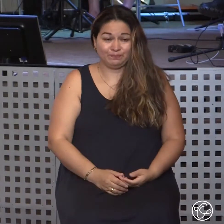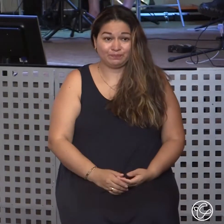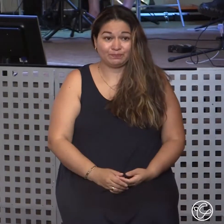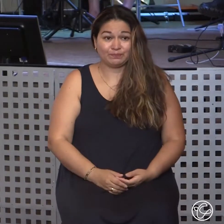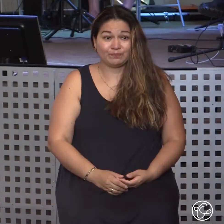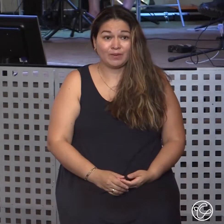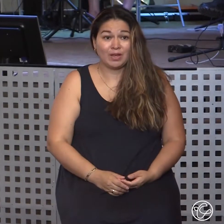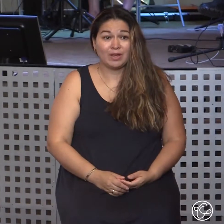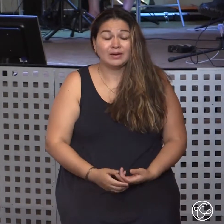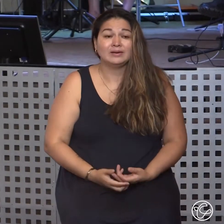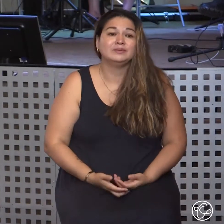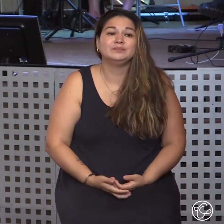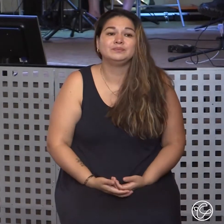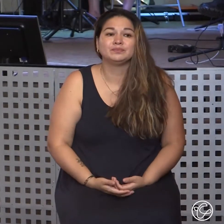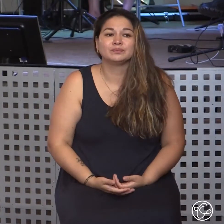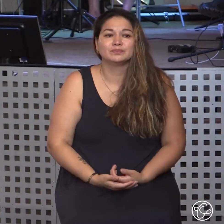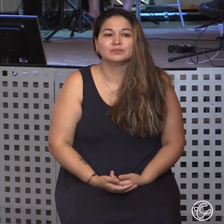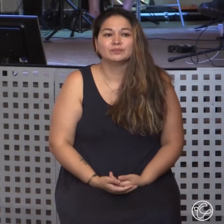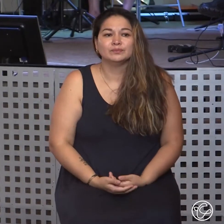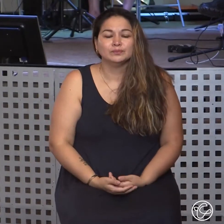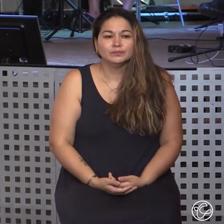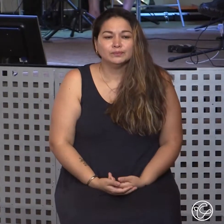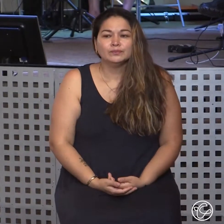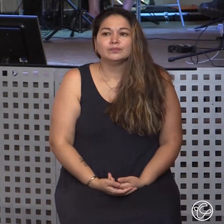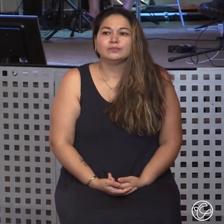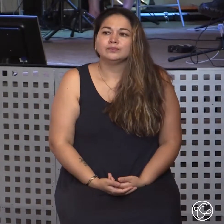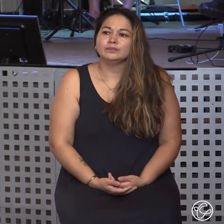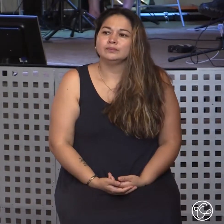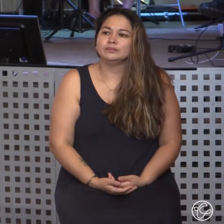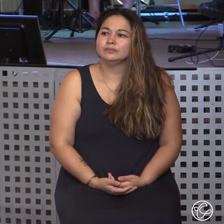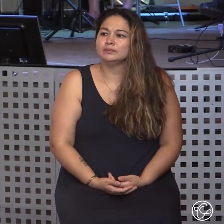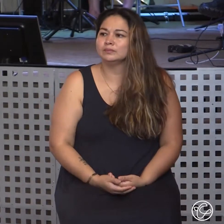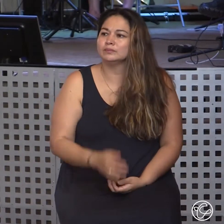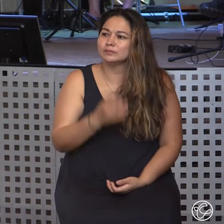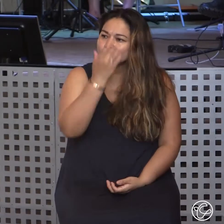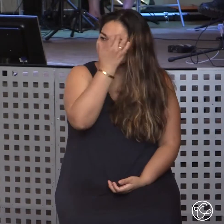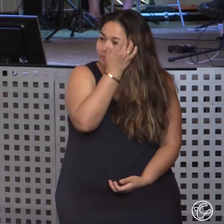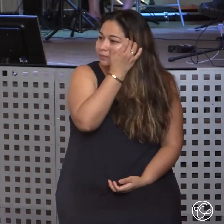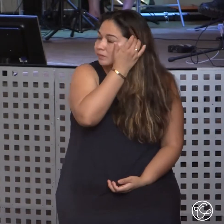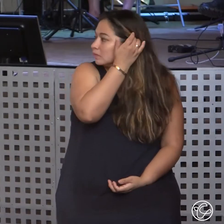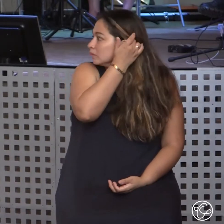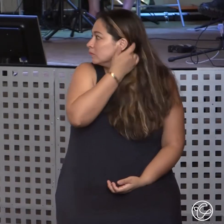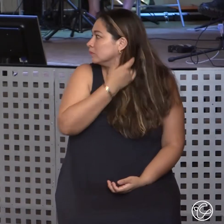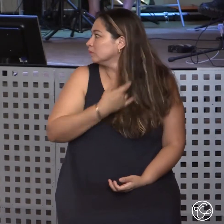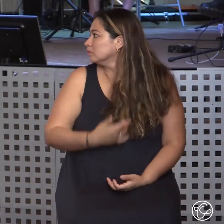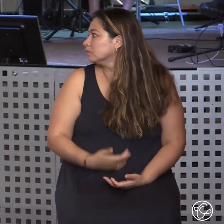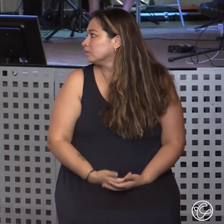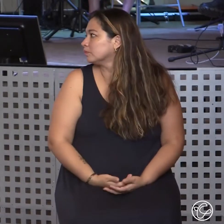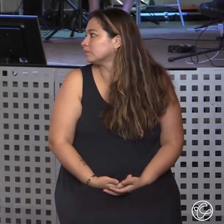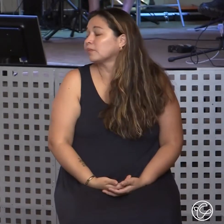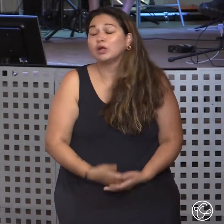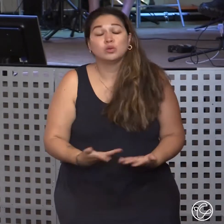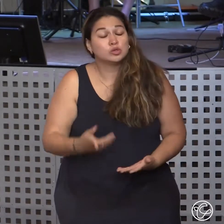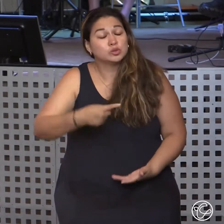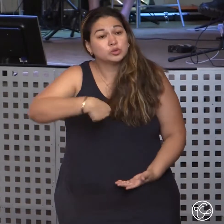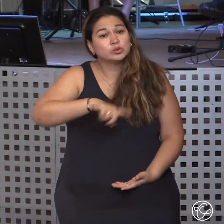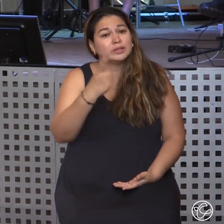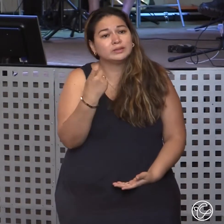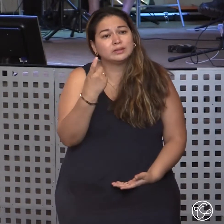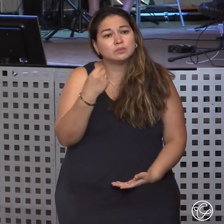Espacio para el Espíritu Santo en nuestras vidas. ¿Lo entiendes así mejor? espacio para